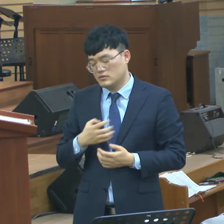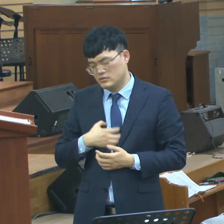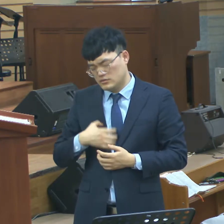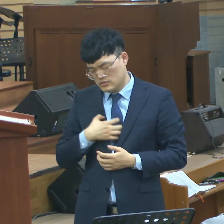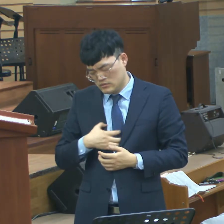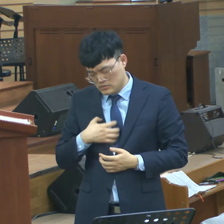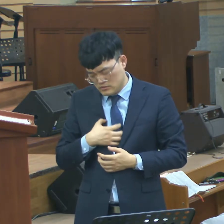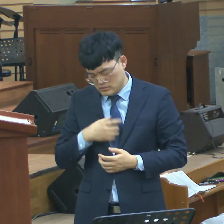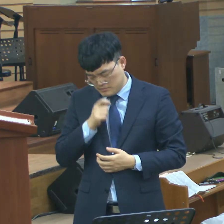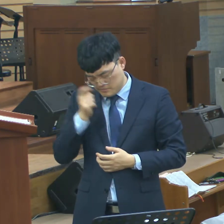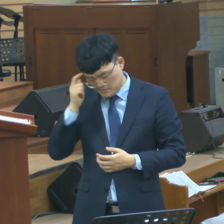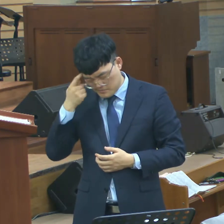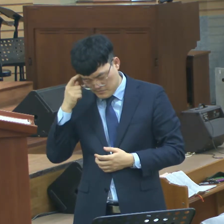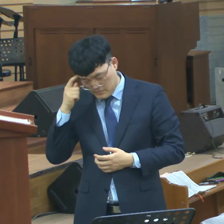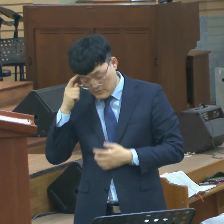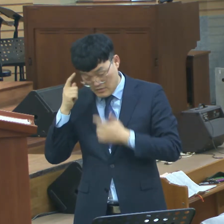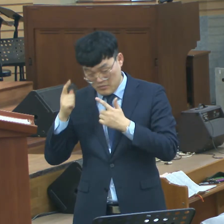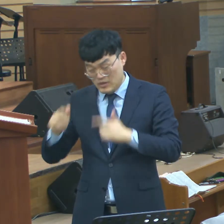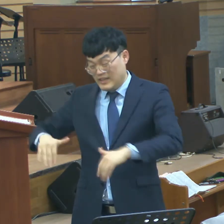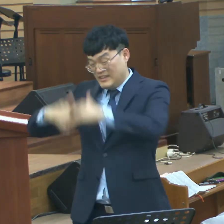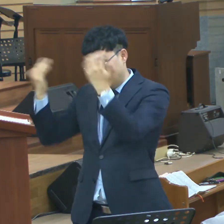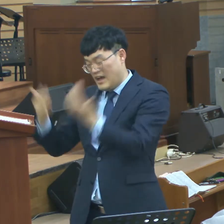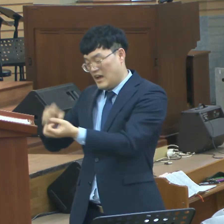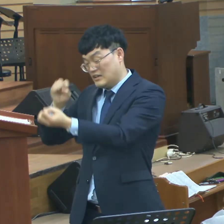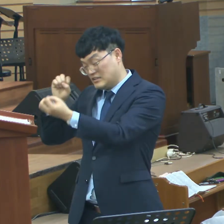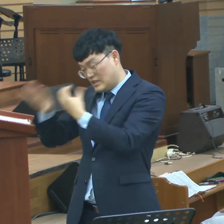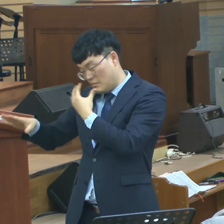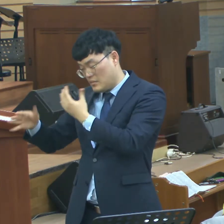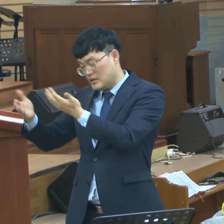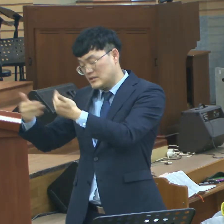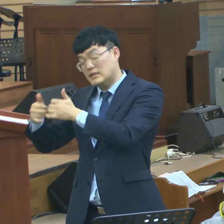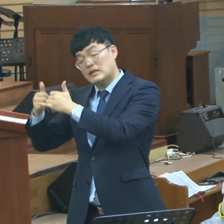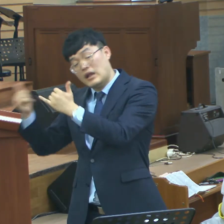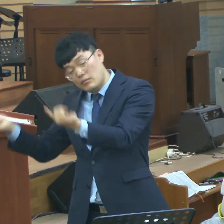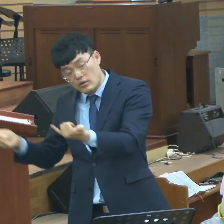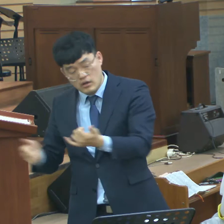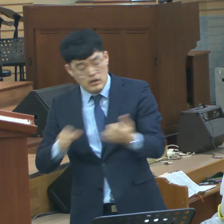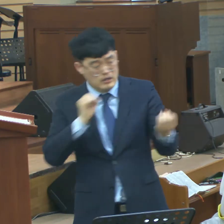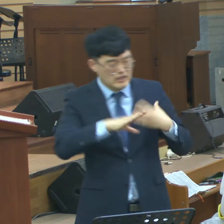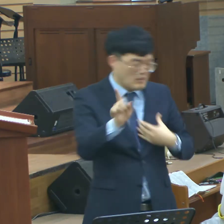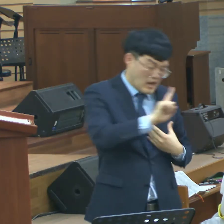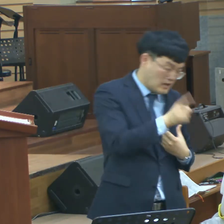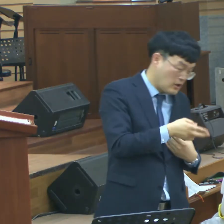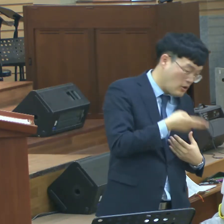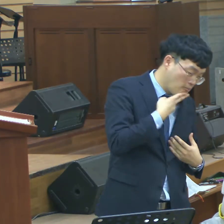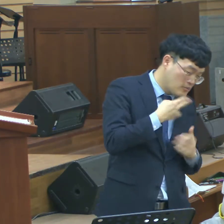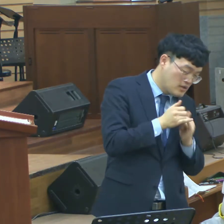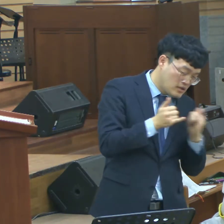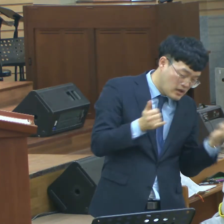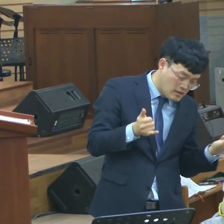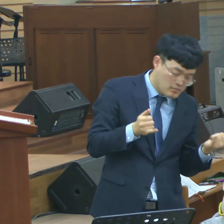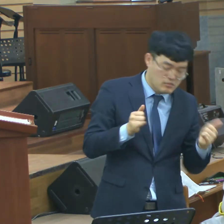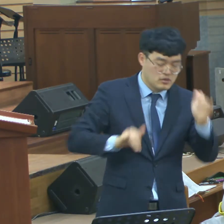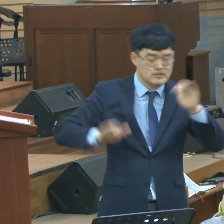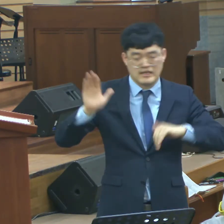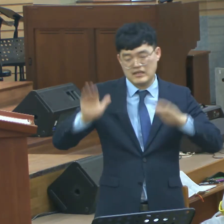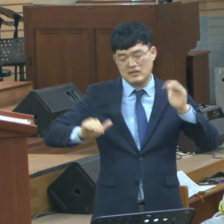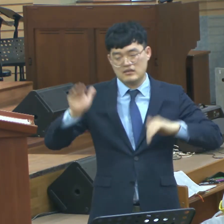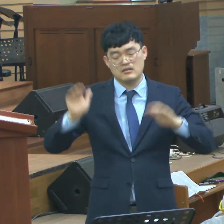이런 고백을 한 거예요. 거의 다 들어주신 경험자와 거의 다 들어주지 않은 경험자는 하나님 앞에서 차이가 없다. 이게 무슨 말인가